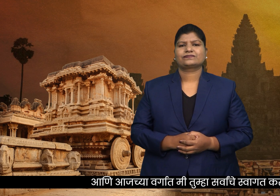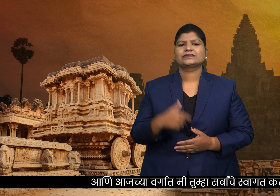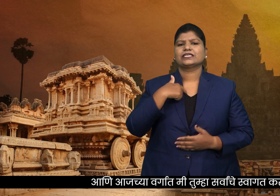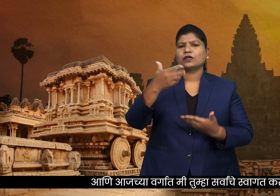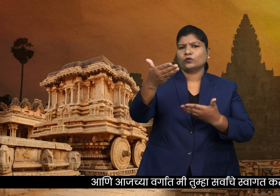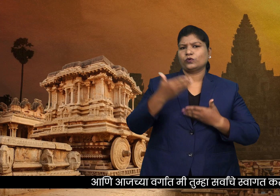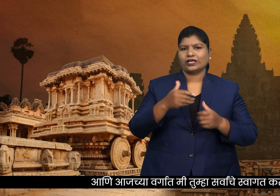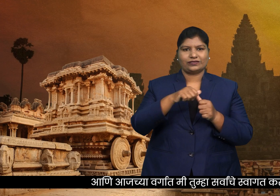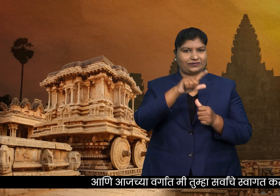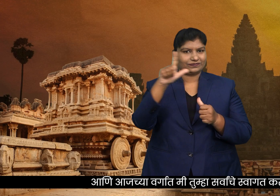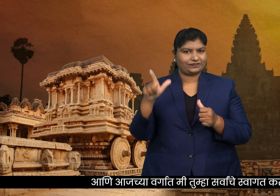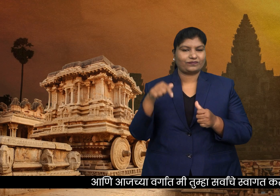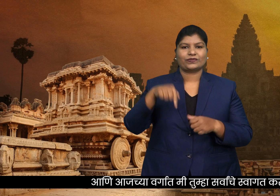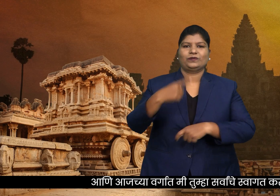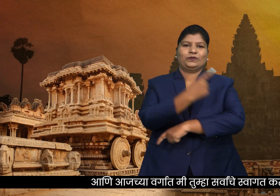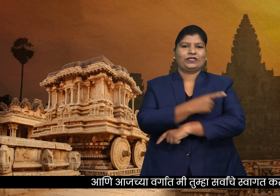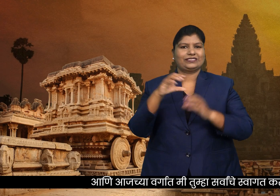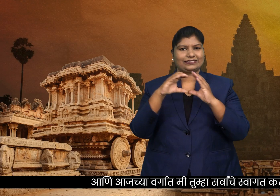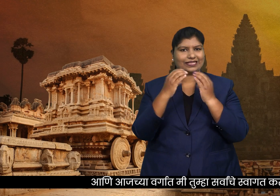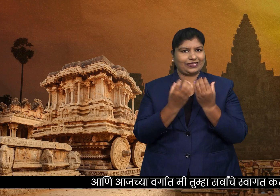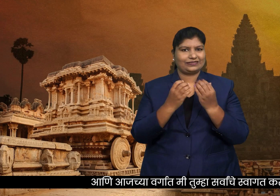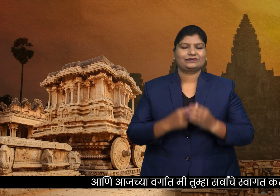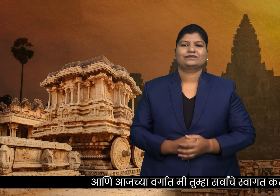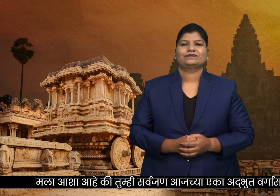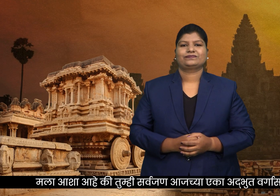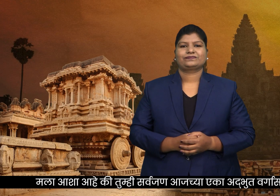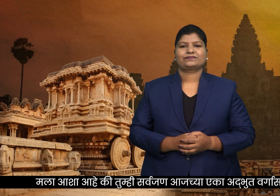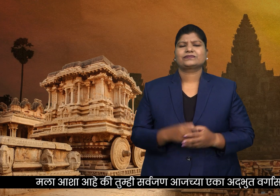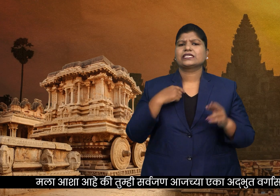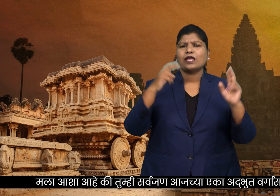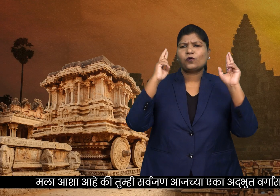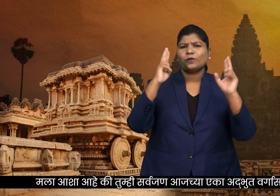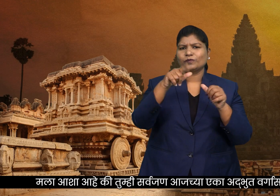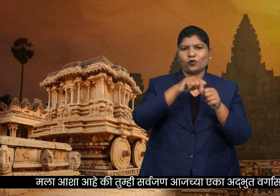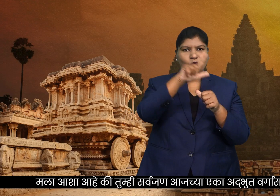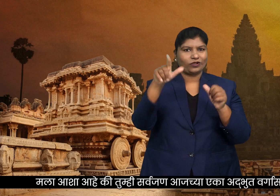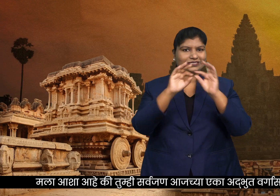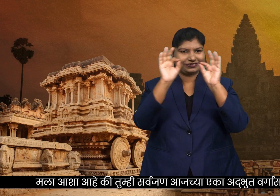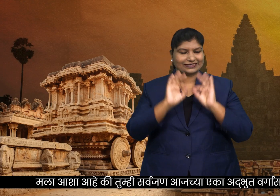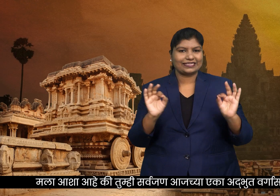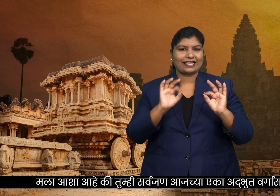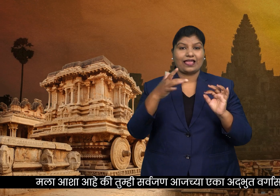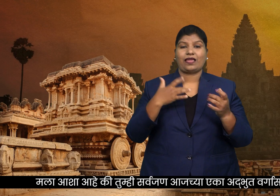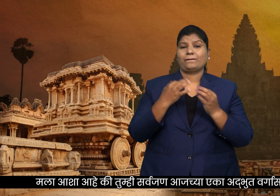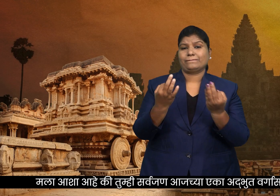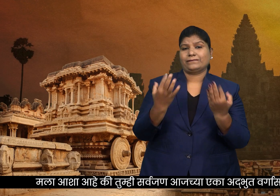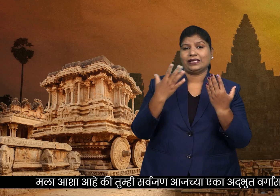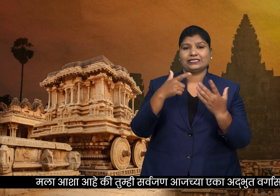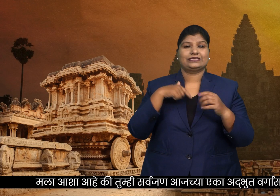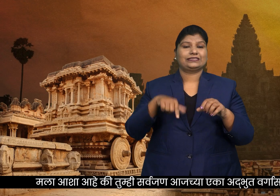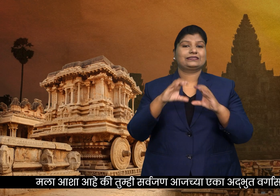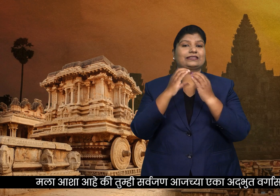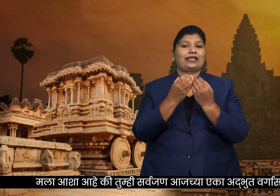आणि आजच्या वर्गात भी तुम्हा सर्वेचे स्वागत करतो. मला आशा आहे की तुम्ही सर्वजण आजच्या